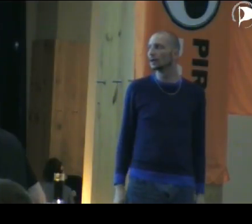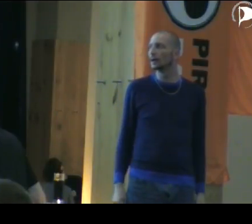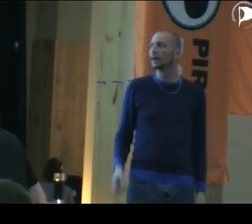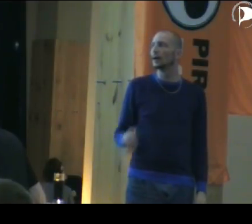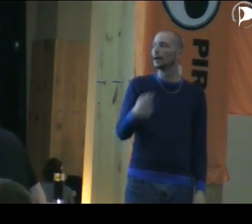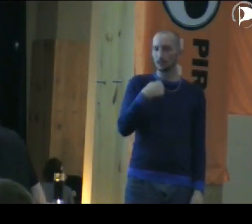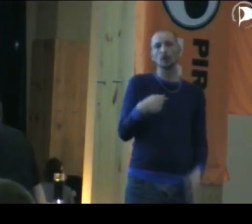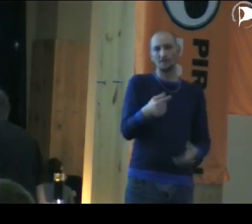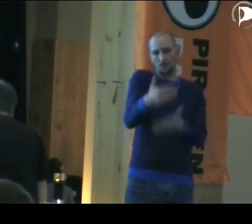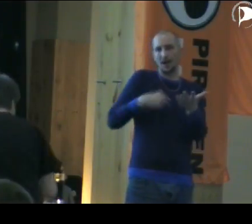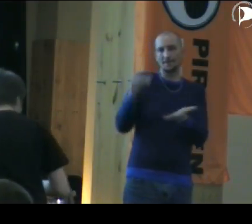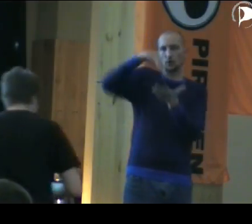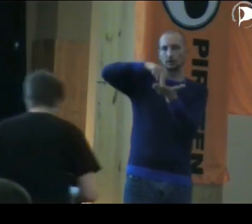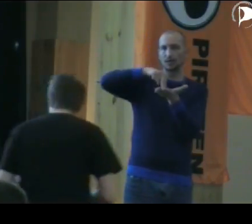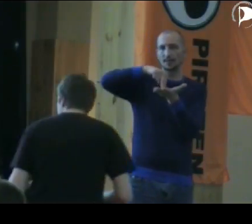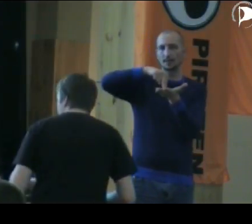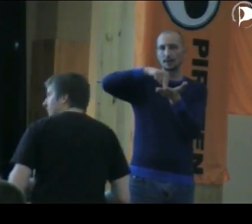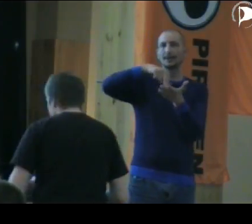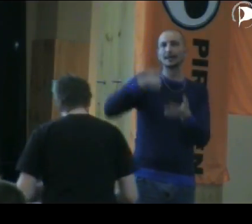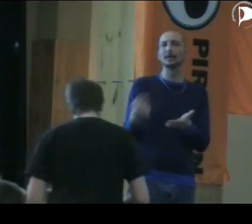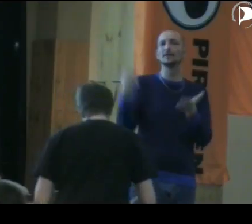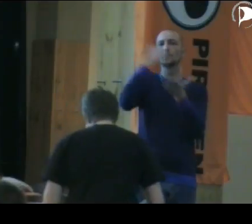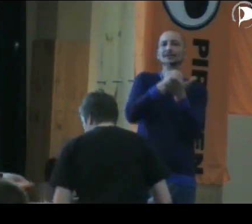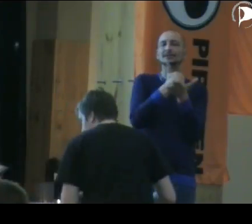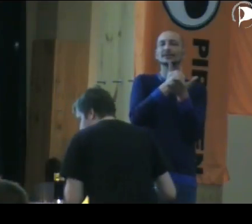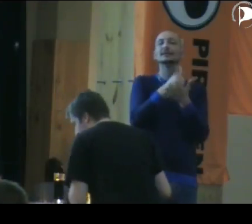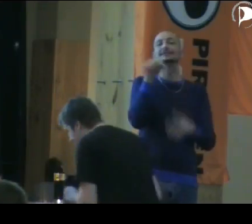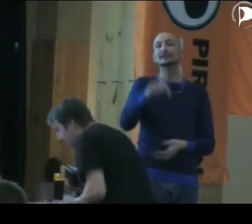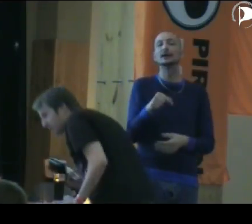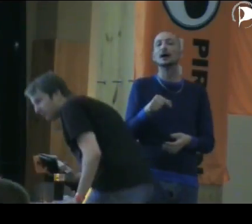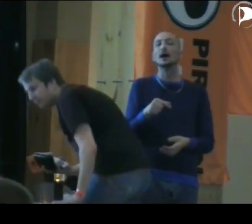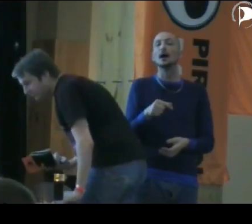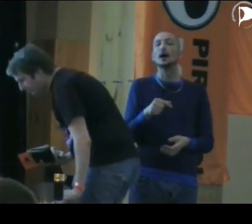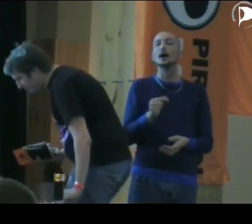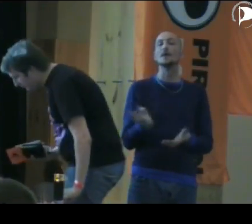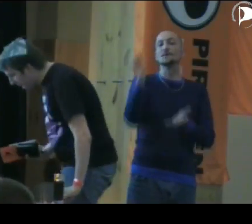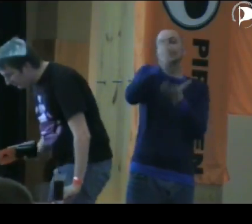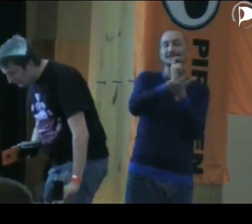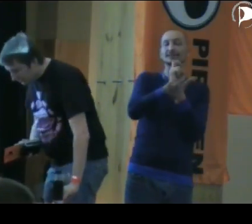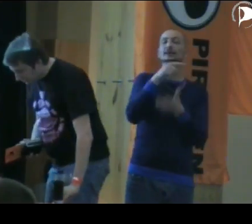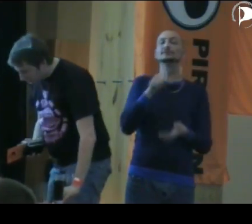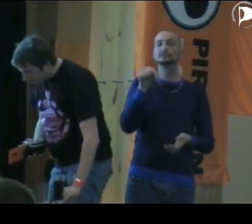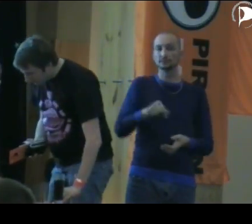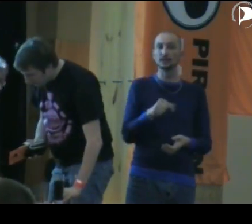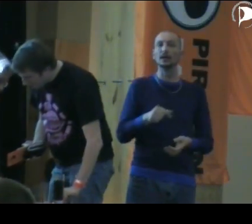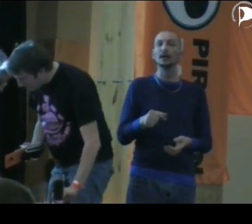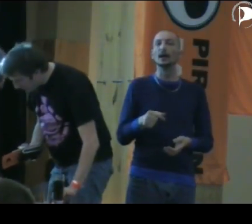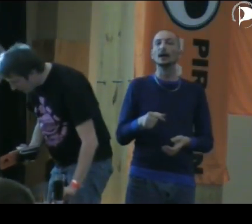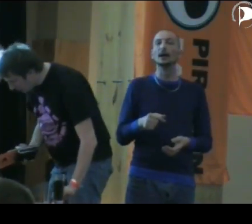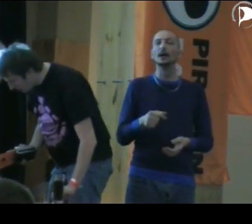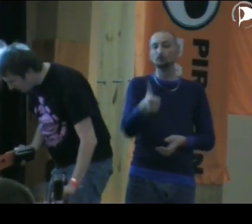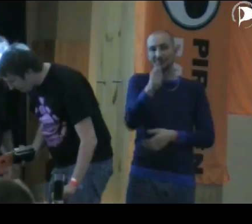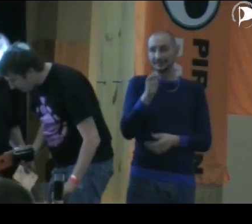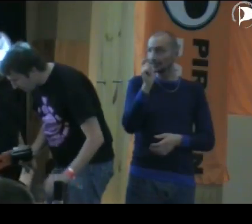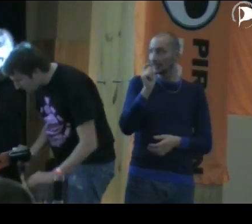probe stellt vorsitzender schiedsrichter gewesen wieder anspringen würde auch wieder antreten namen der